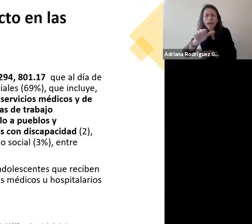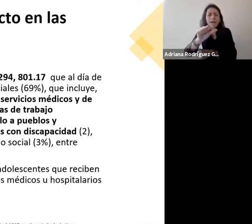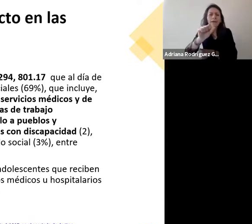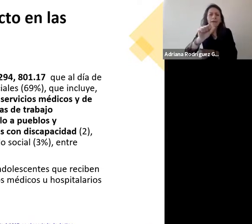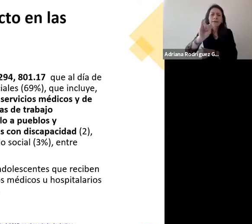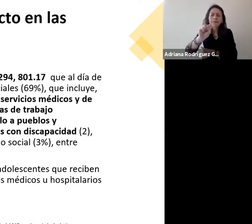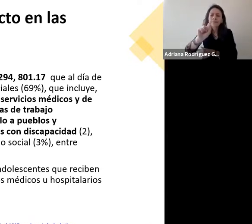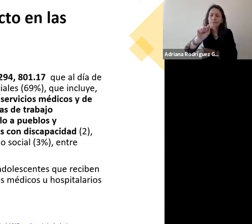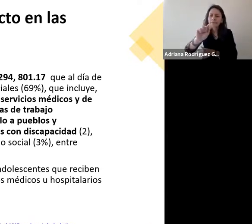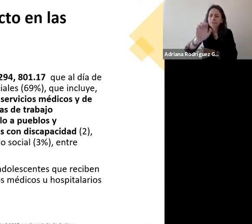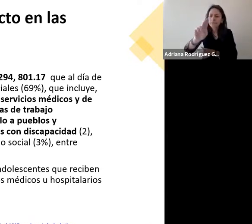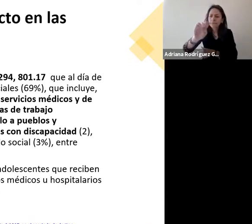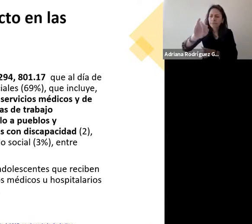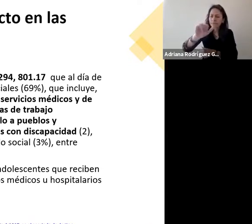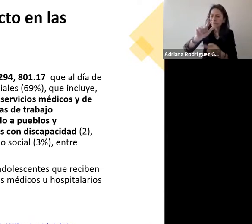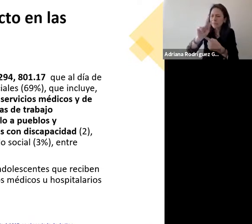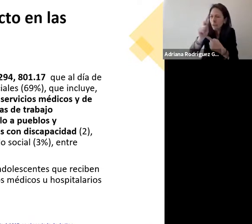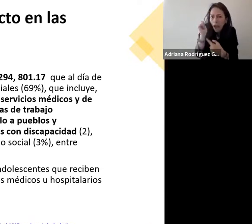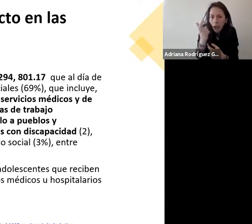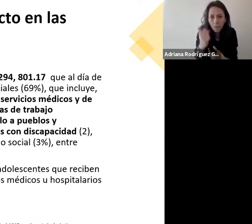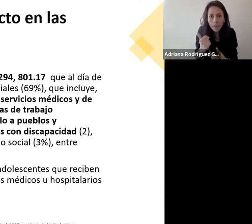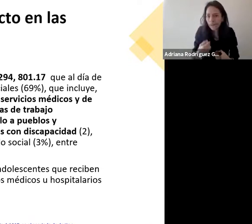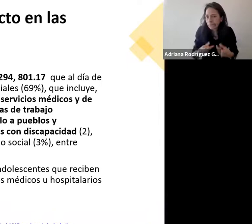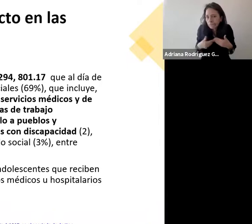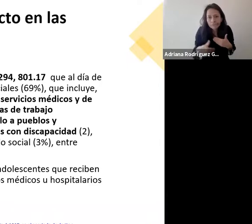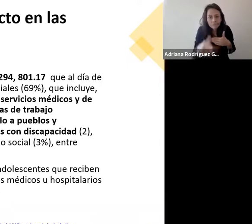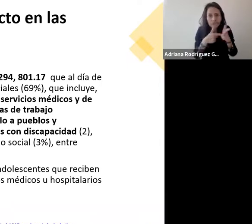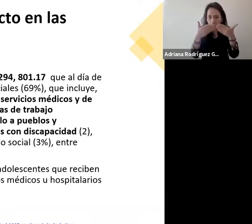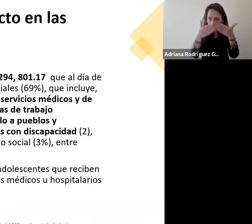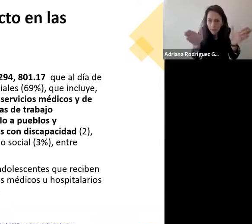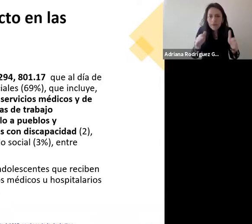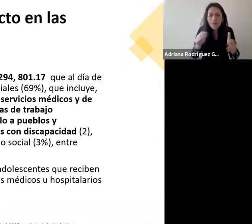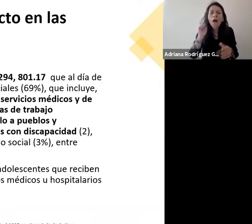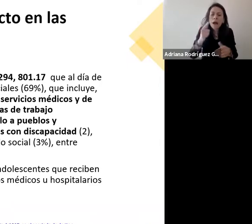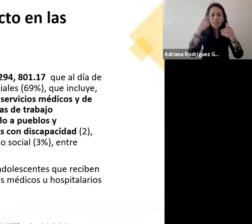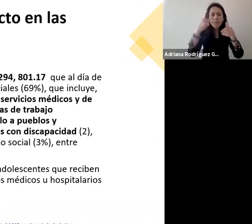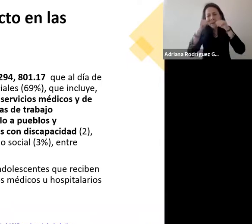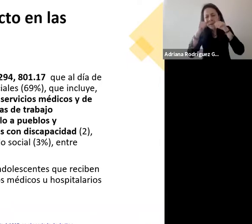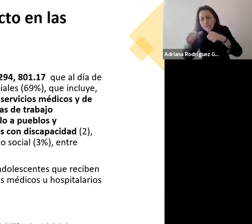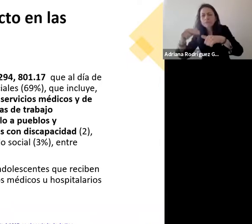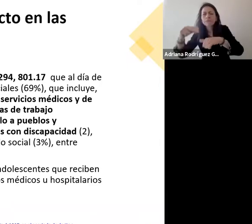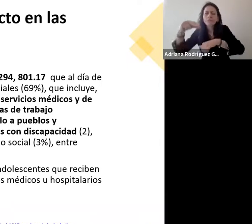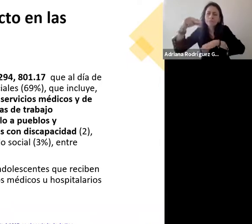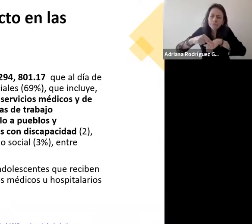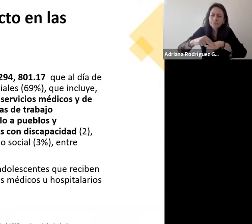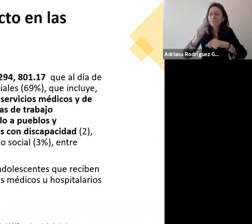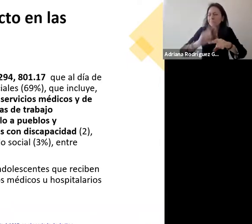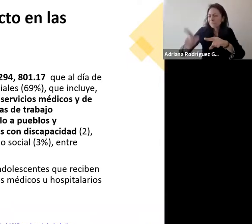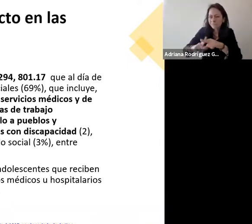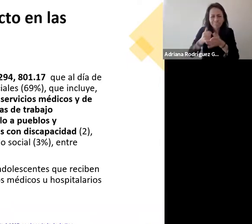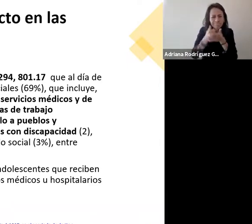Requerimientos básicos de subsistencia, servicios médicos, la gran mayoría de lo que dicen las